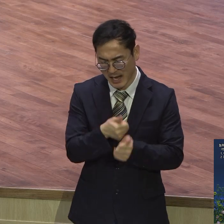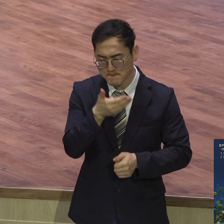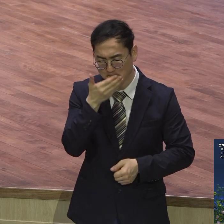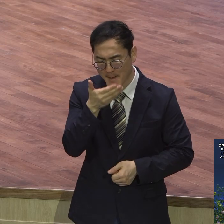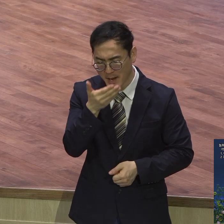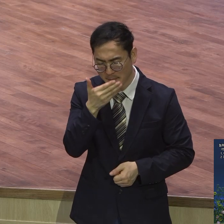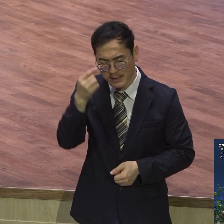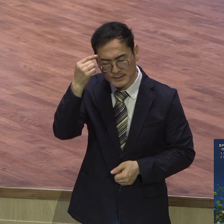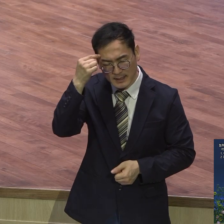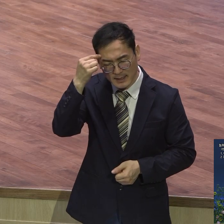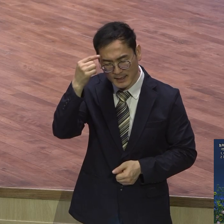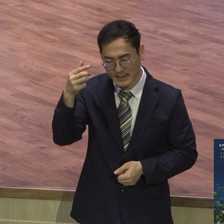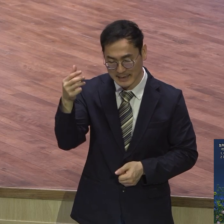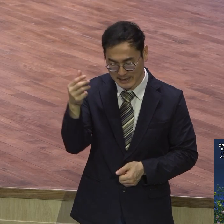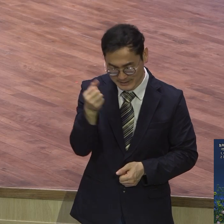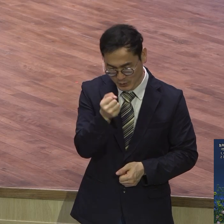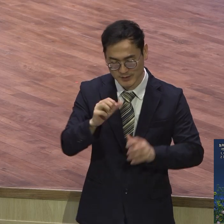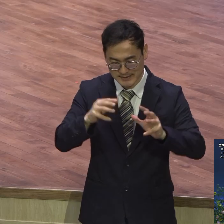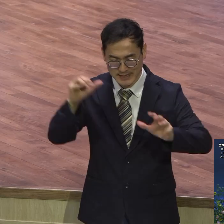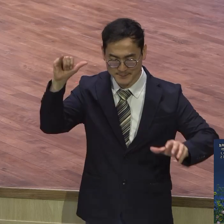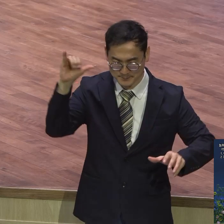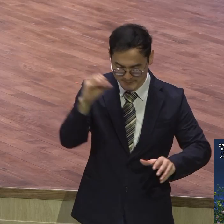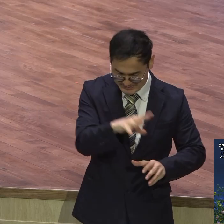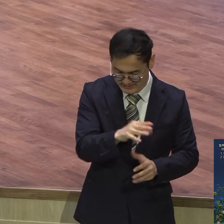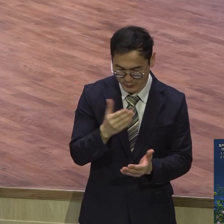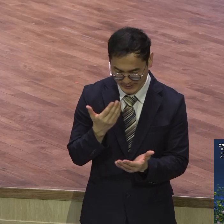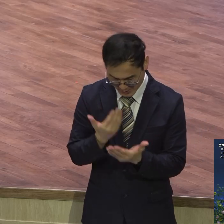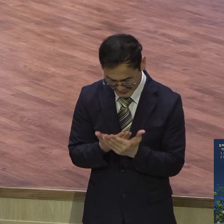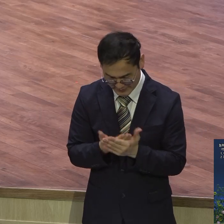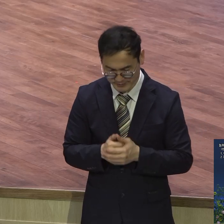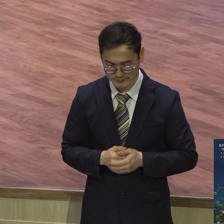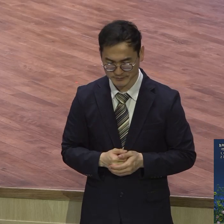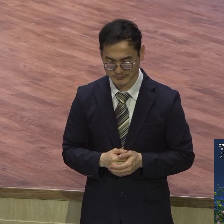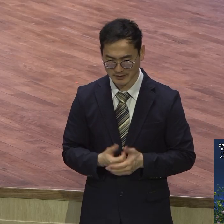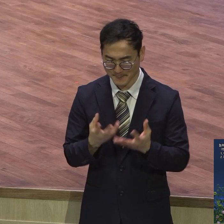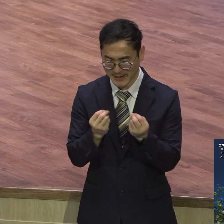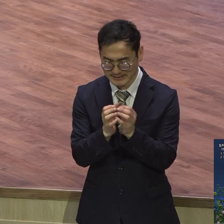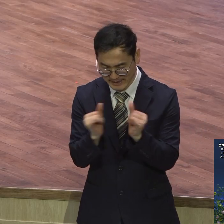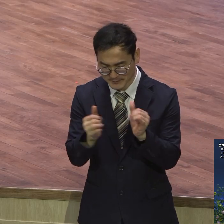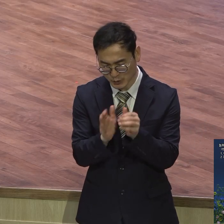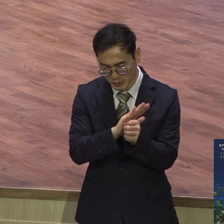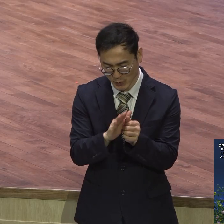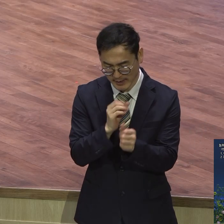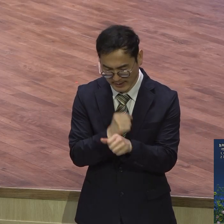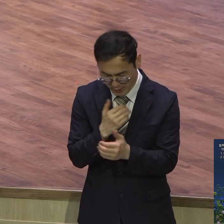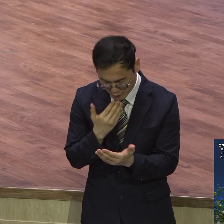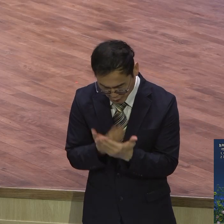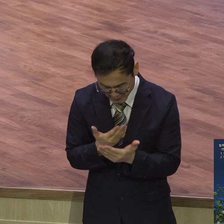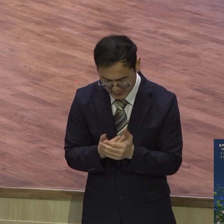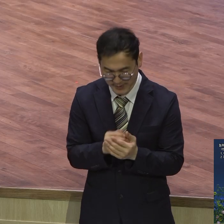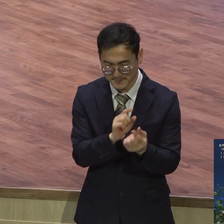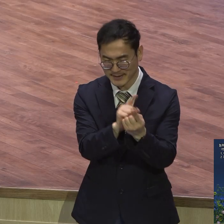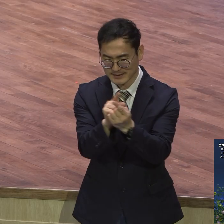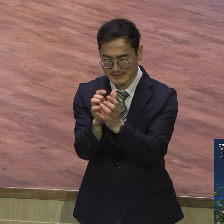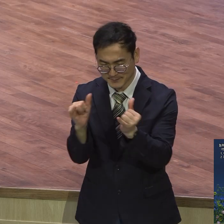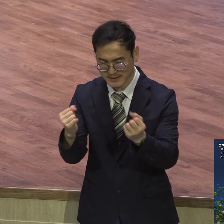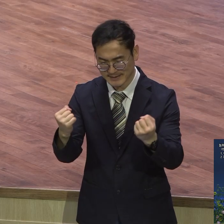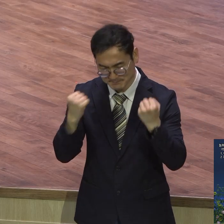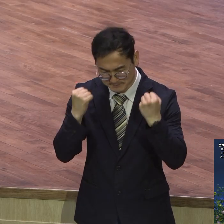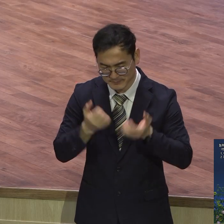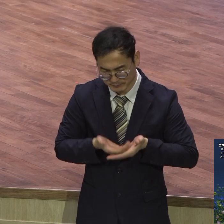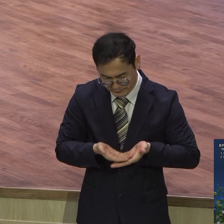주옵시고 세상 속에서 빛이 되게 하여 주옵소사 많은 사람들을 위로하게 하여 주옵소사 만드는 사람보다 힘을 주게 하여